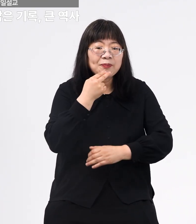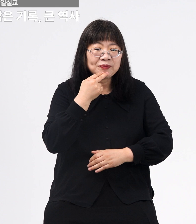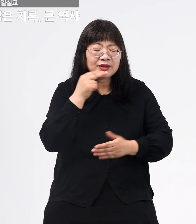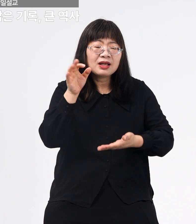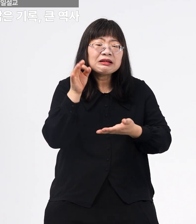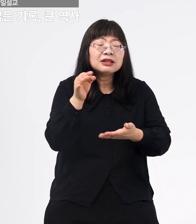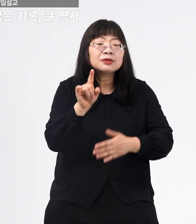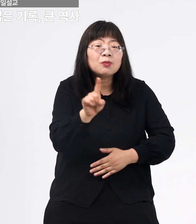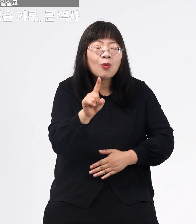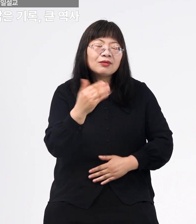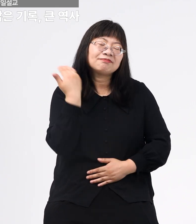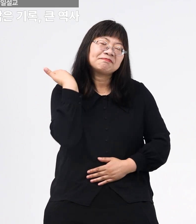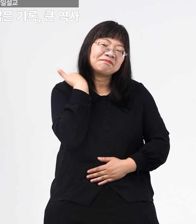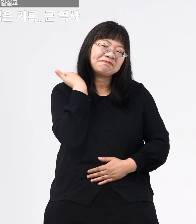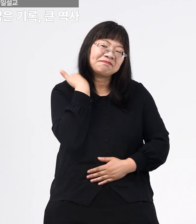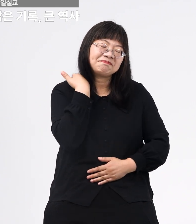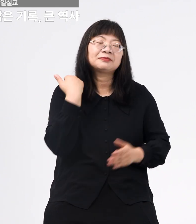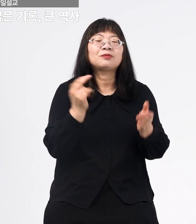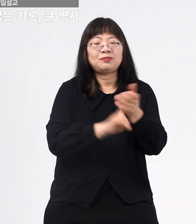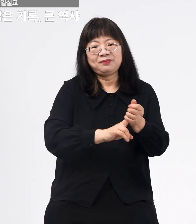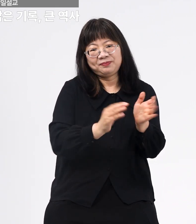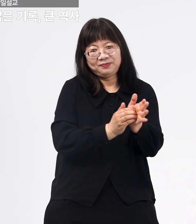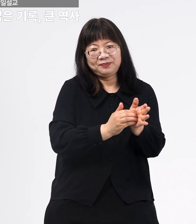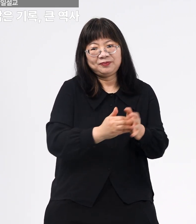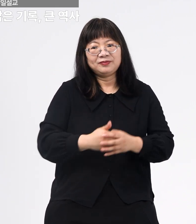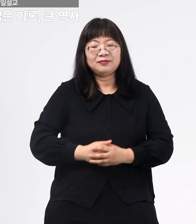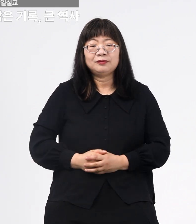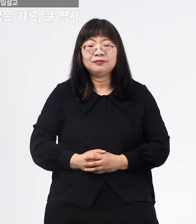가치는 안 보이는 데 감춰져 있어요.